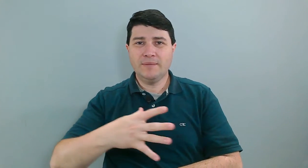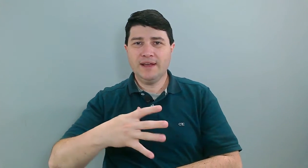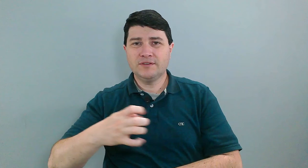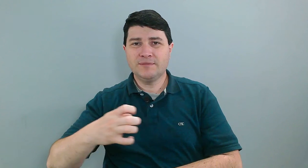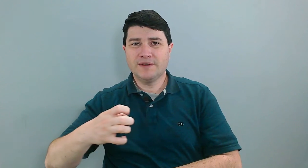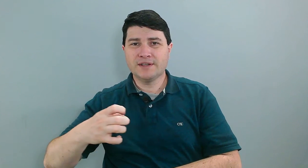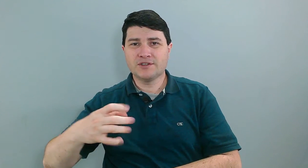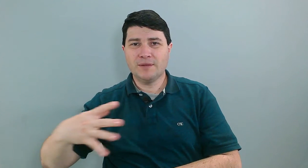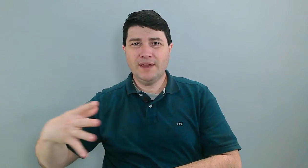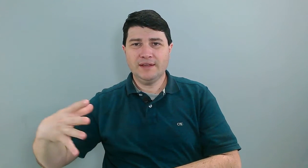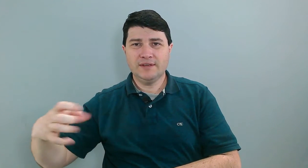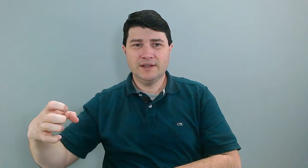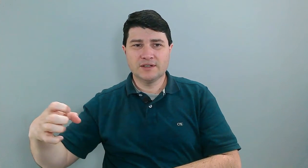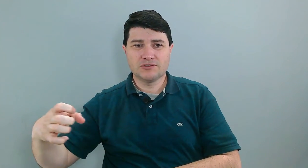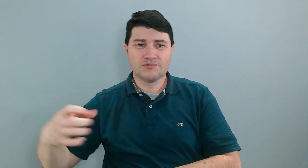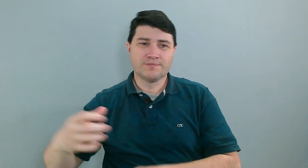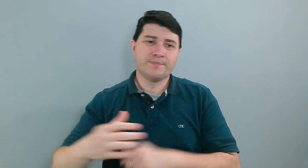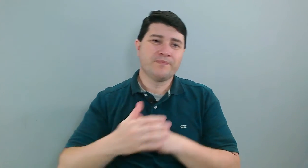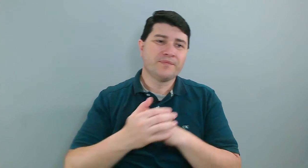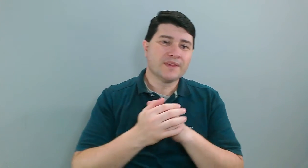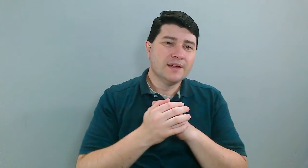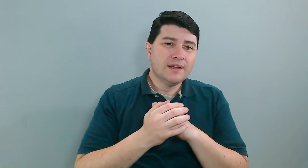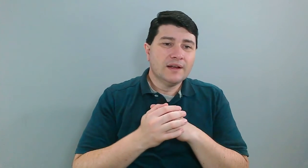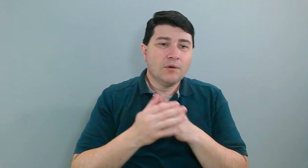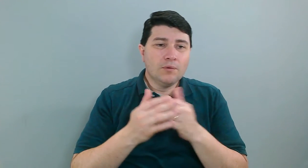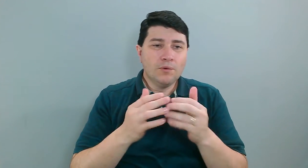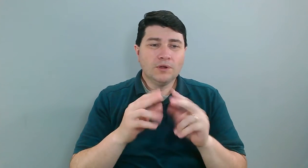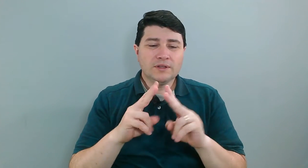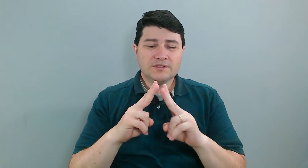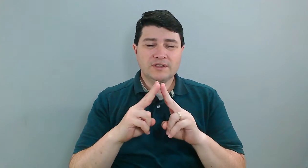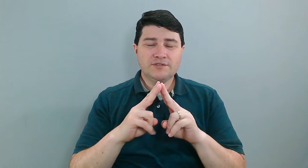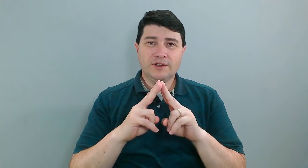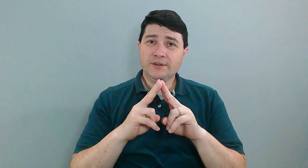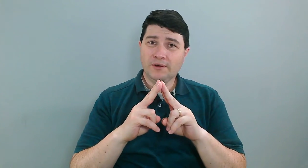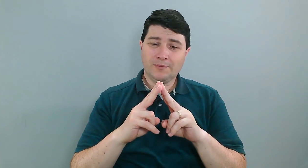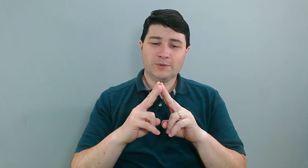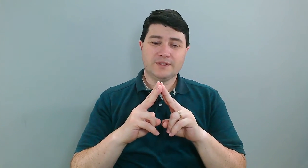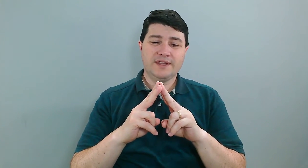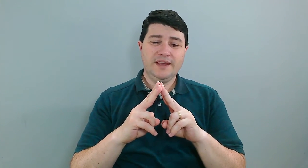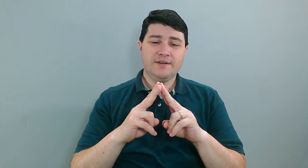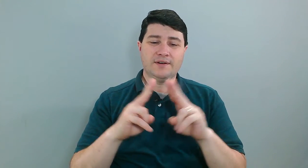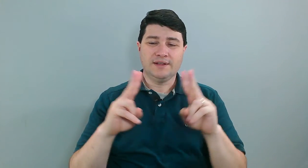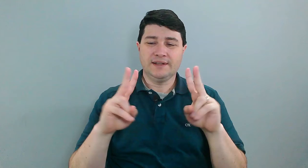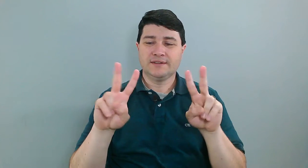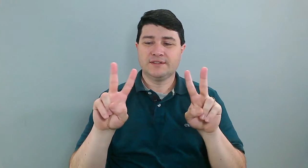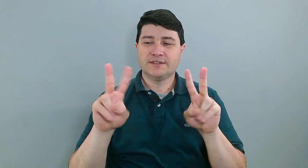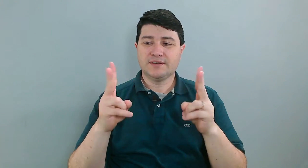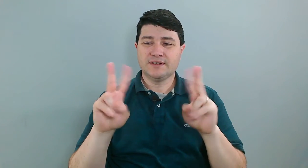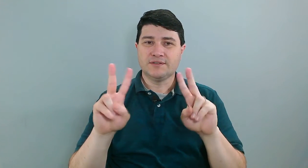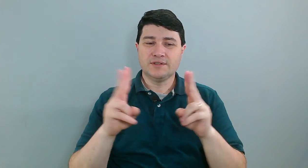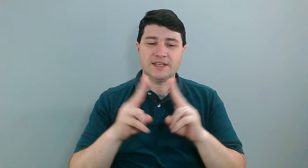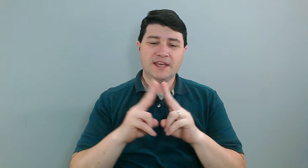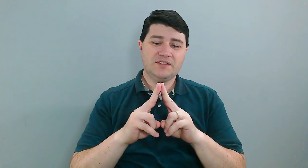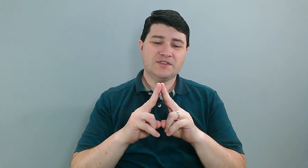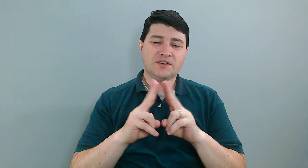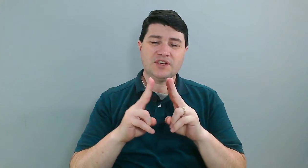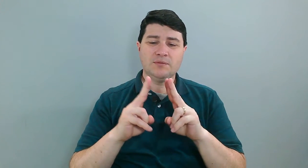aberto, engancho, aberto, engancho. Um outro é o sinal de Florianópolis, né? Olha, são esses dois aqui, eles fecharam,